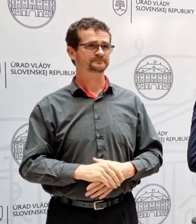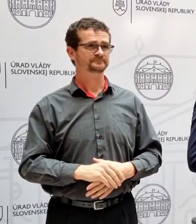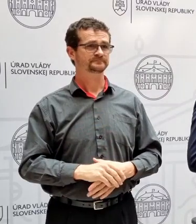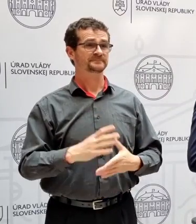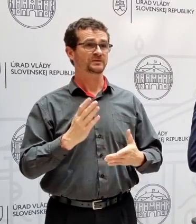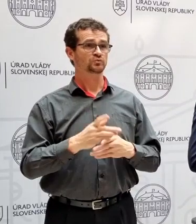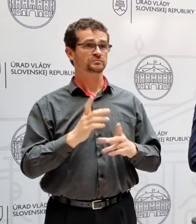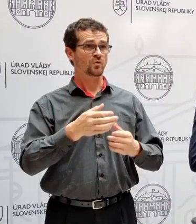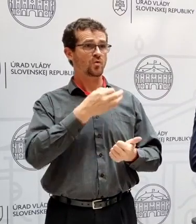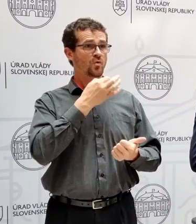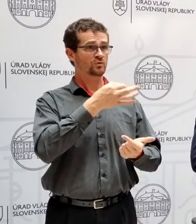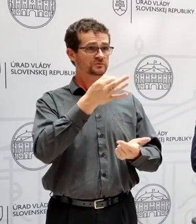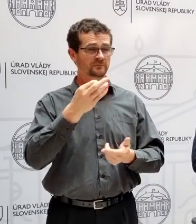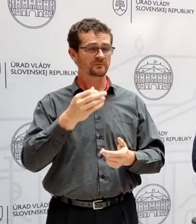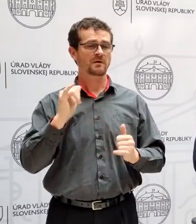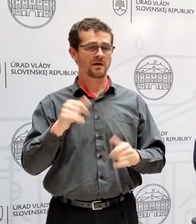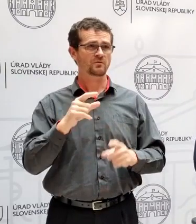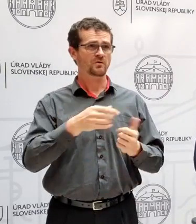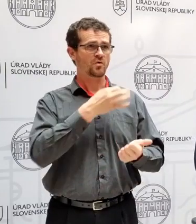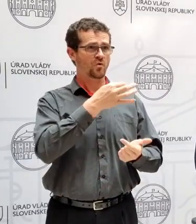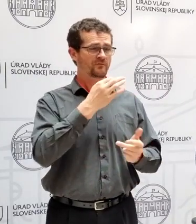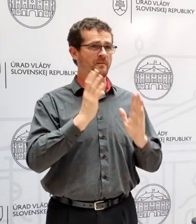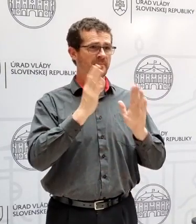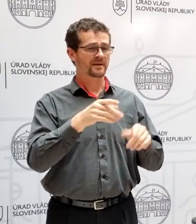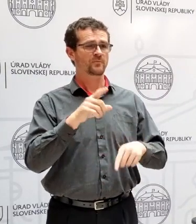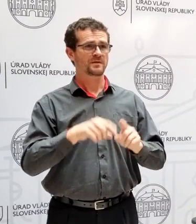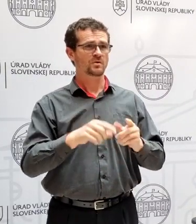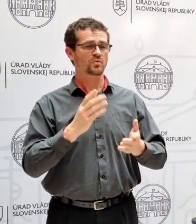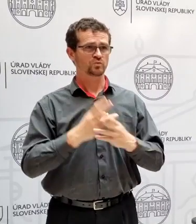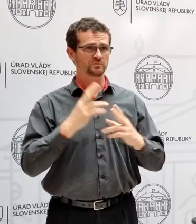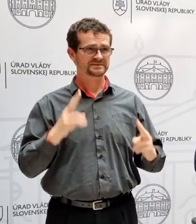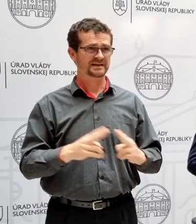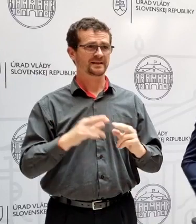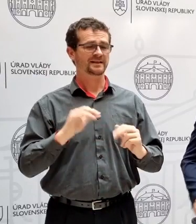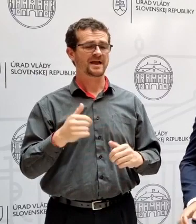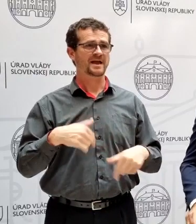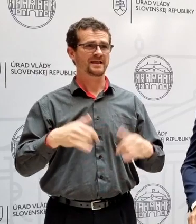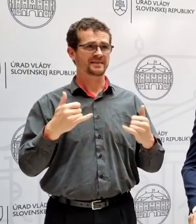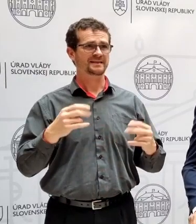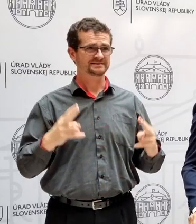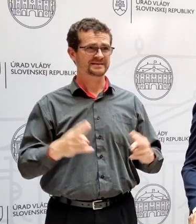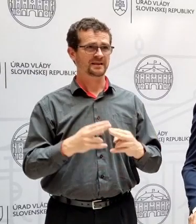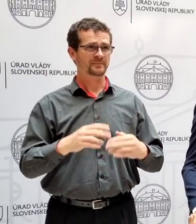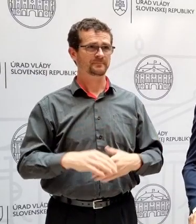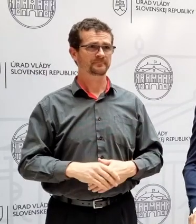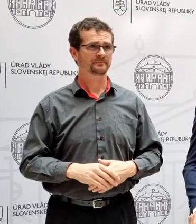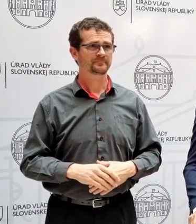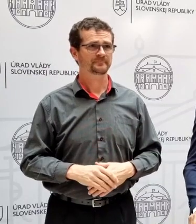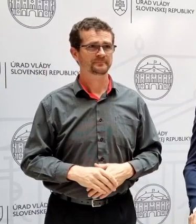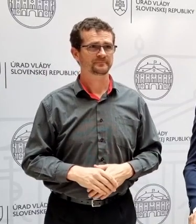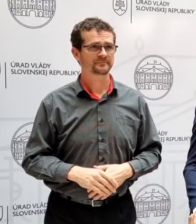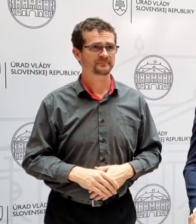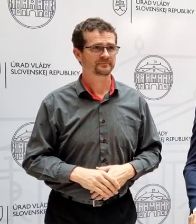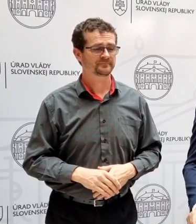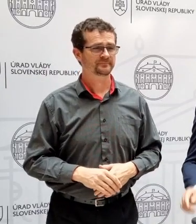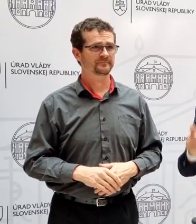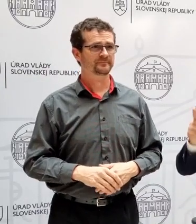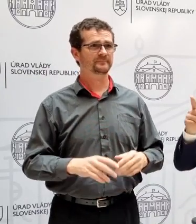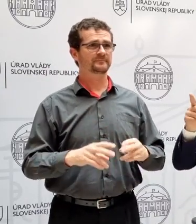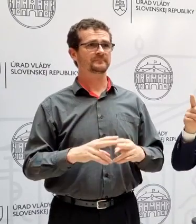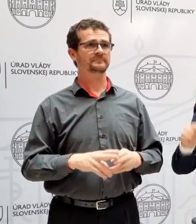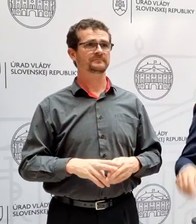niekoho oslovili? Aj áno, už sme niektorých oslovili aj priamo a s niektorými sme sa aj stretli, aj sa dnes stretneme. Môžete potvrdiť,